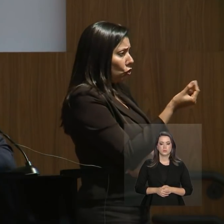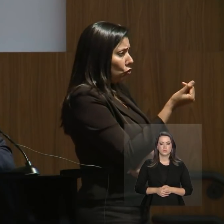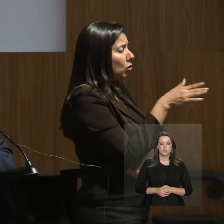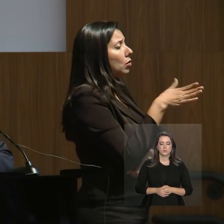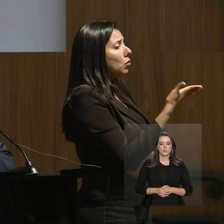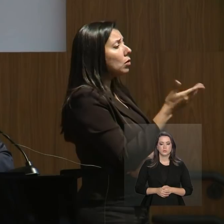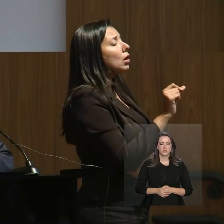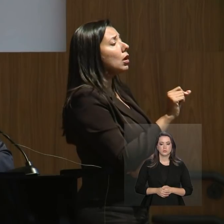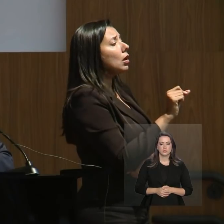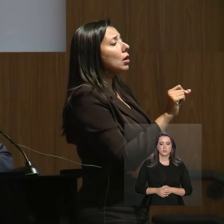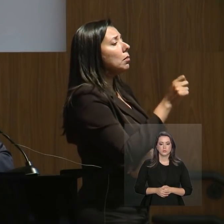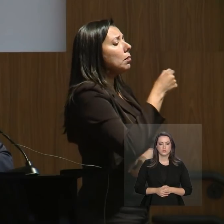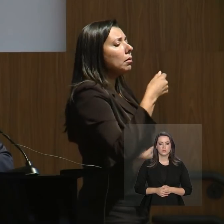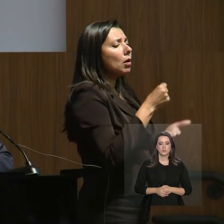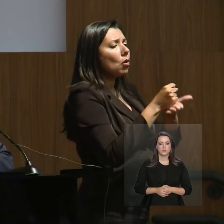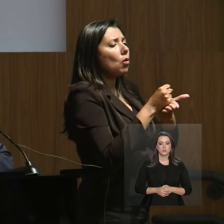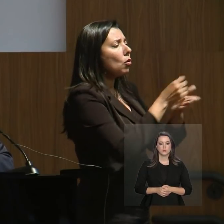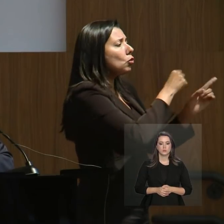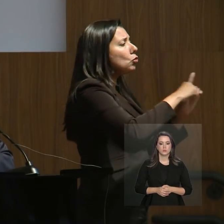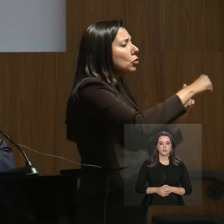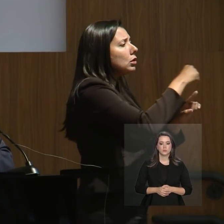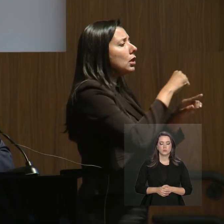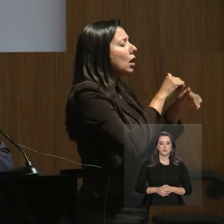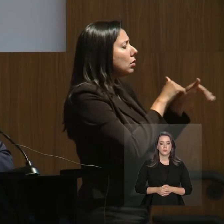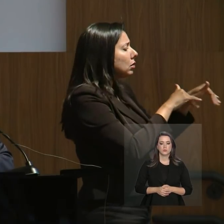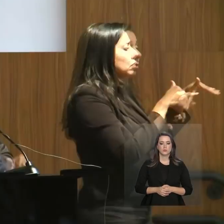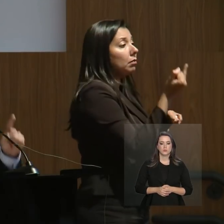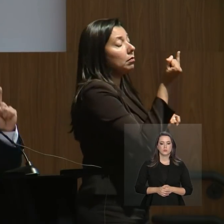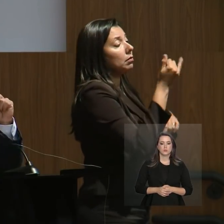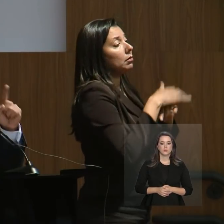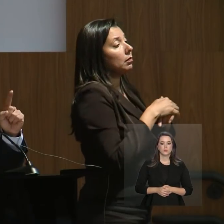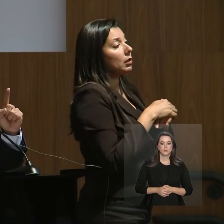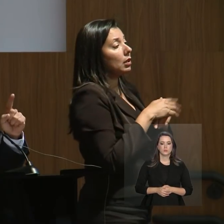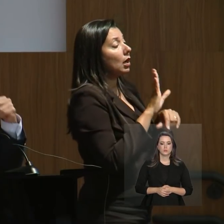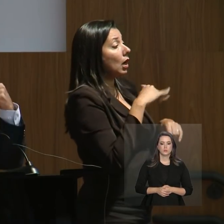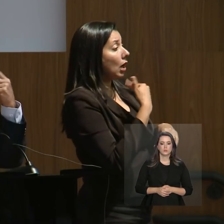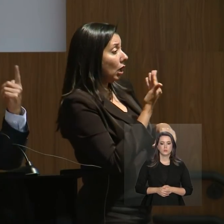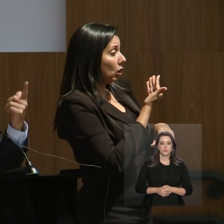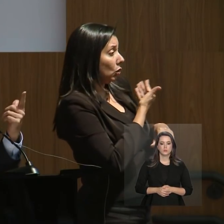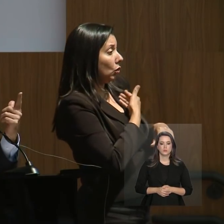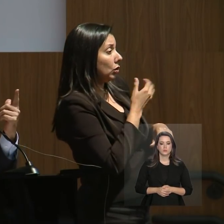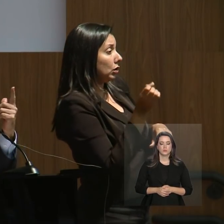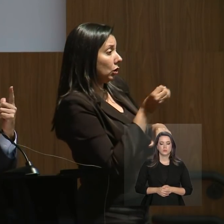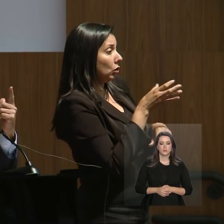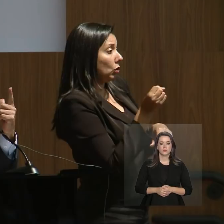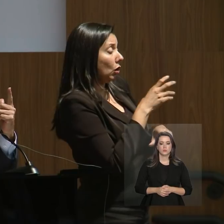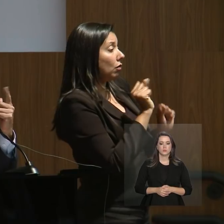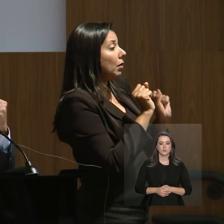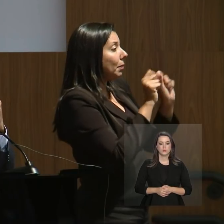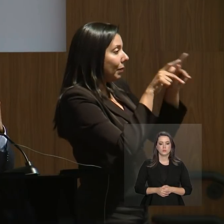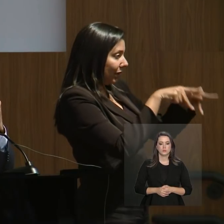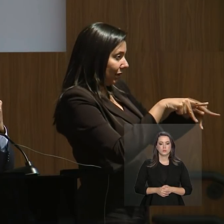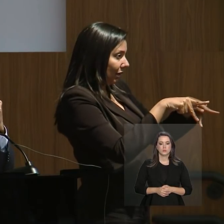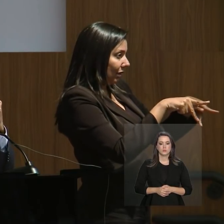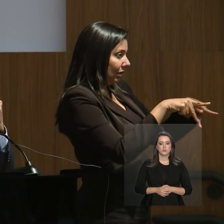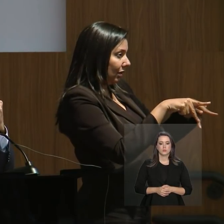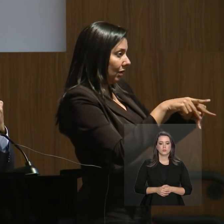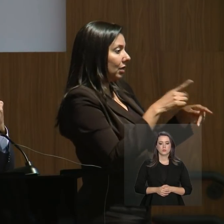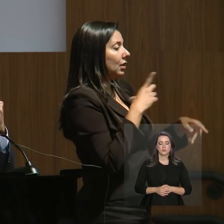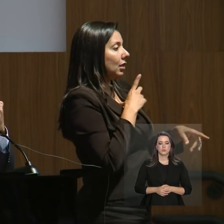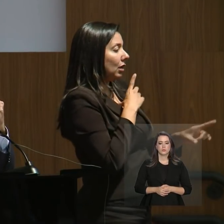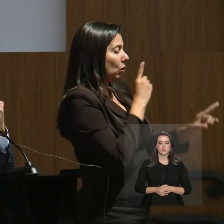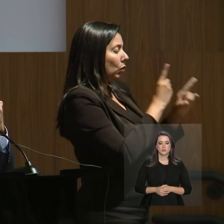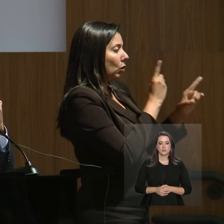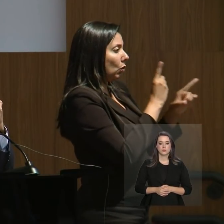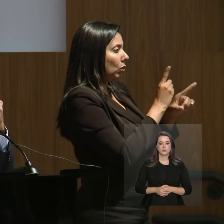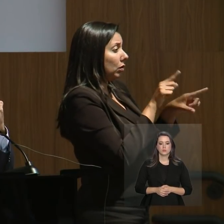vai para a área social, para a saúde, para a educação, para a segurança. A nossa nova Previdência, que está marcada ali, tem um encontro marcado